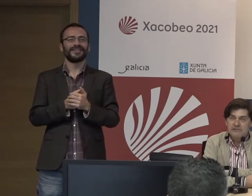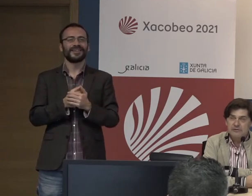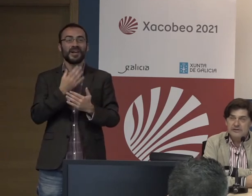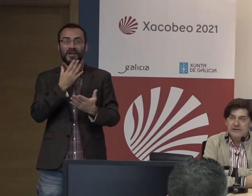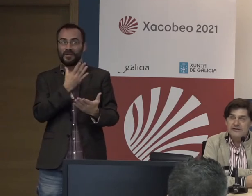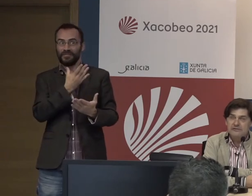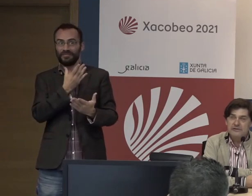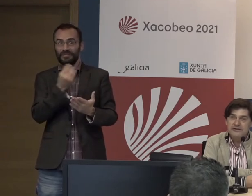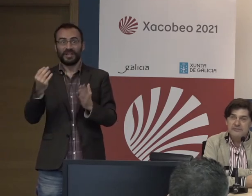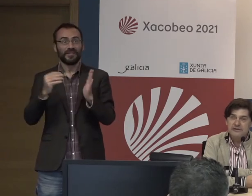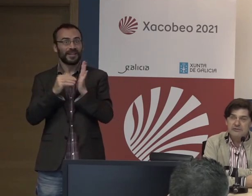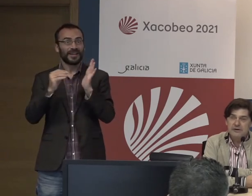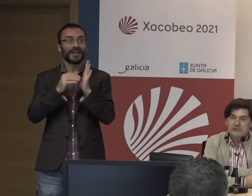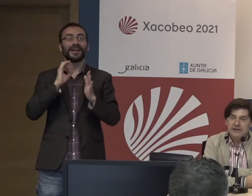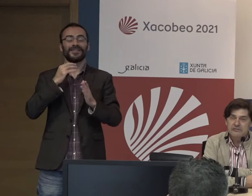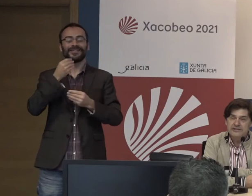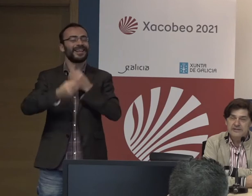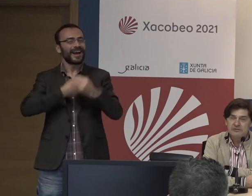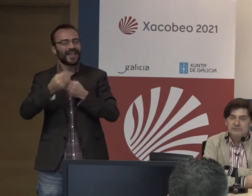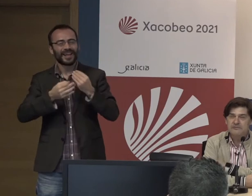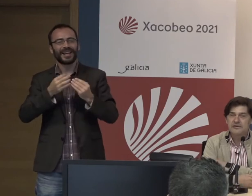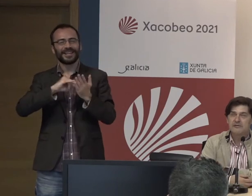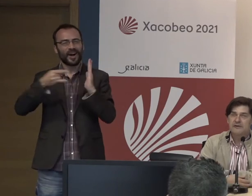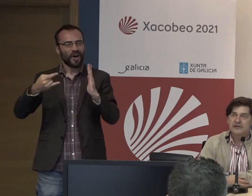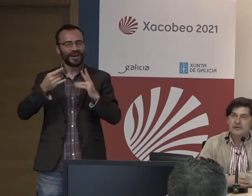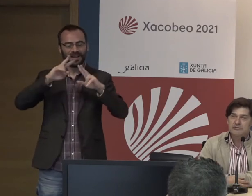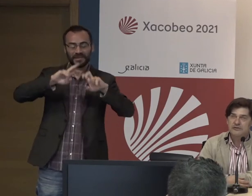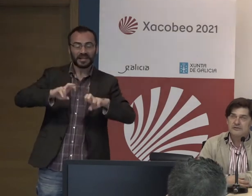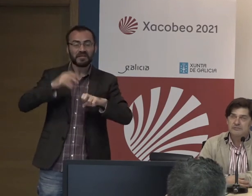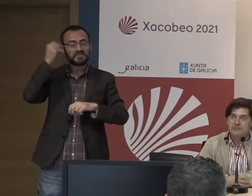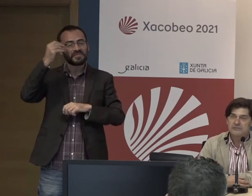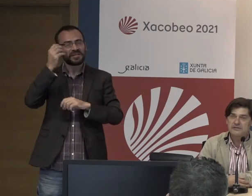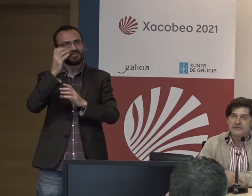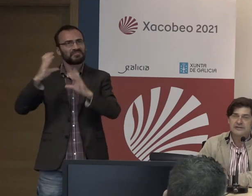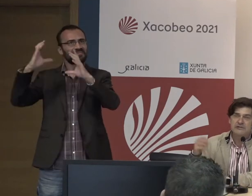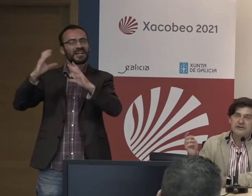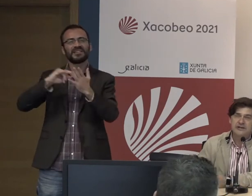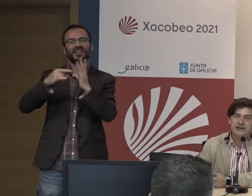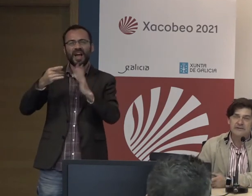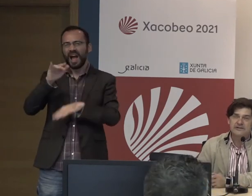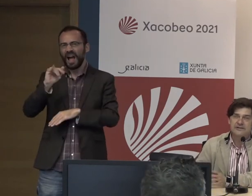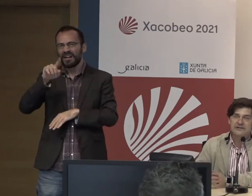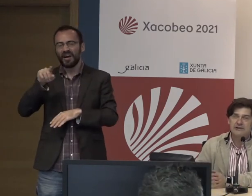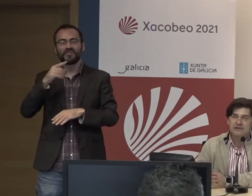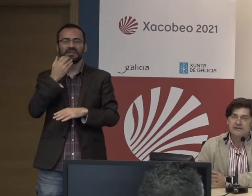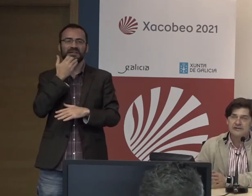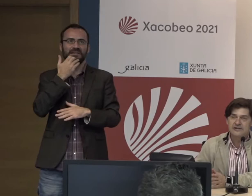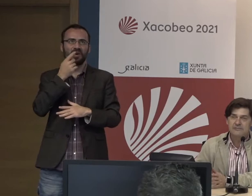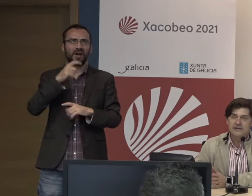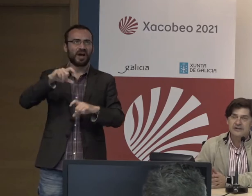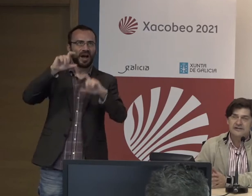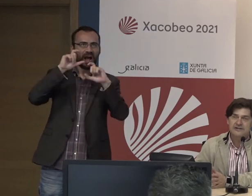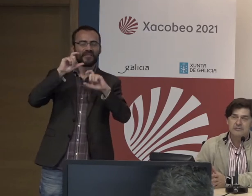Muchas veces cuando se diseña tecnología se piensa en una persona que no existe, y muchas veces en conferencias, pues bueno, se siente lo que tienen la fase. Sentaros los que